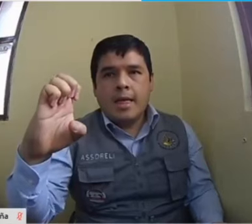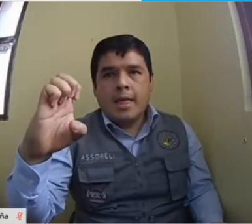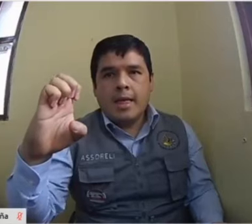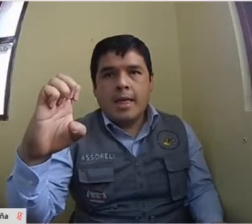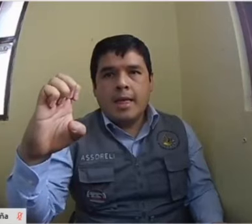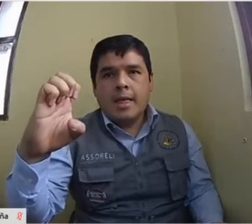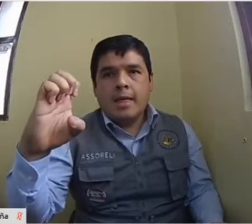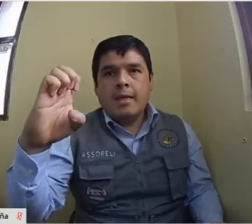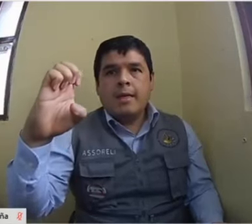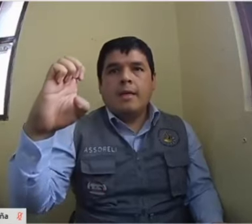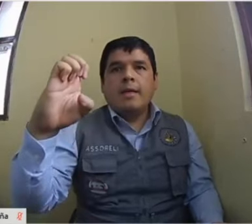E,